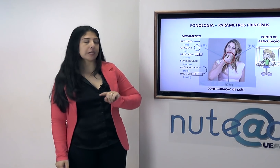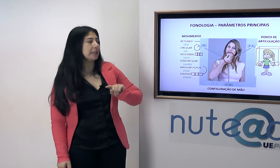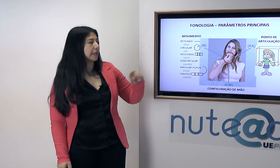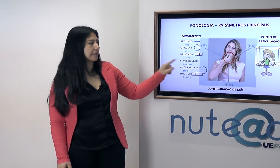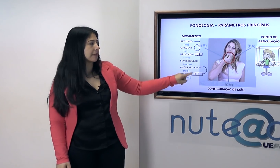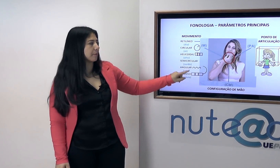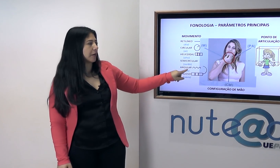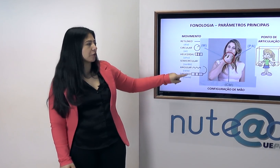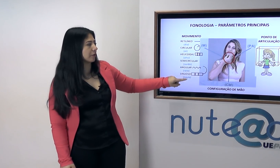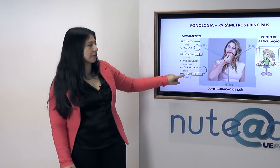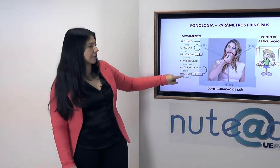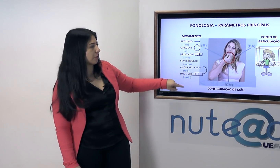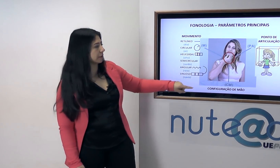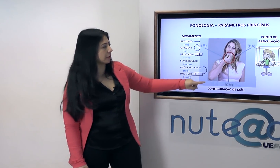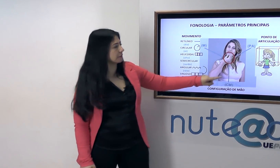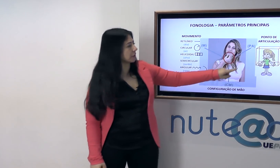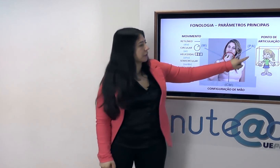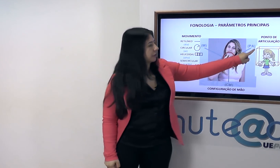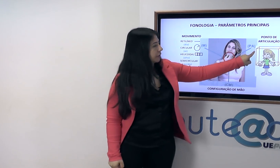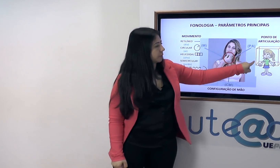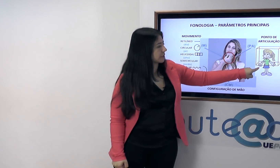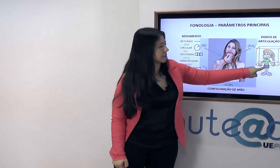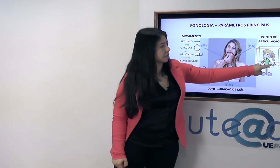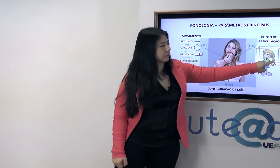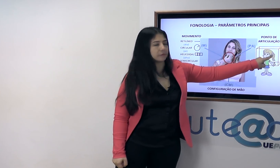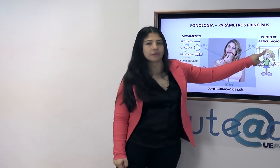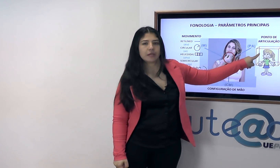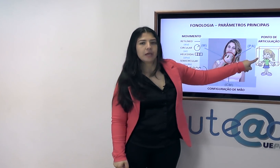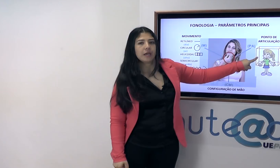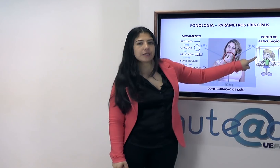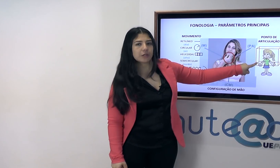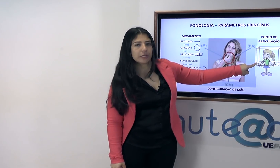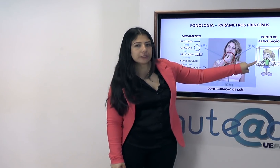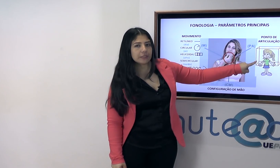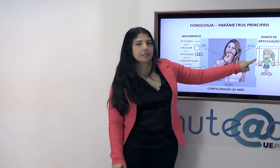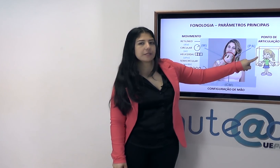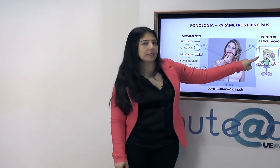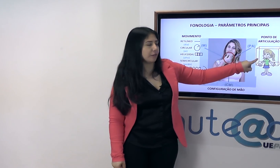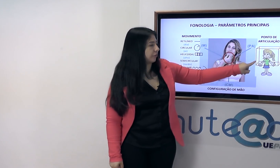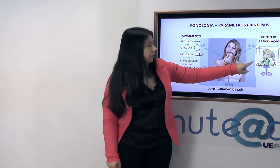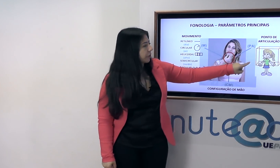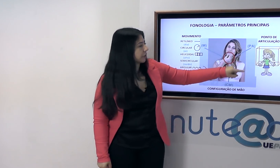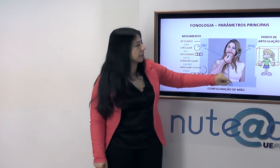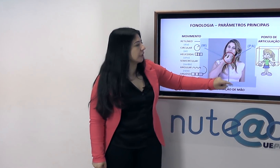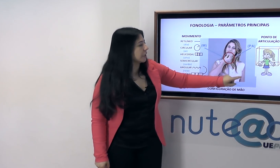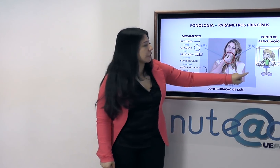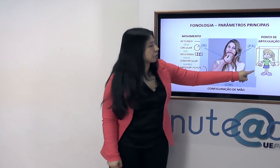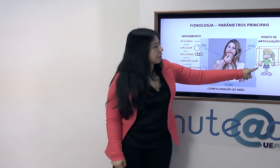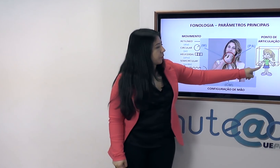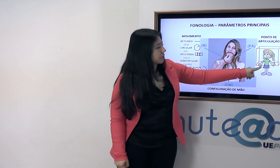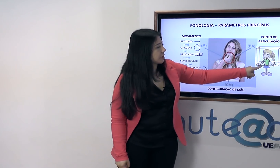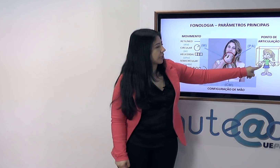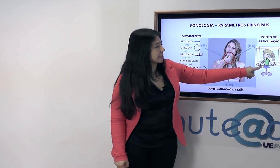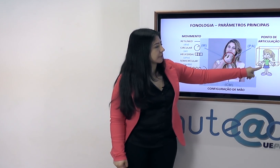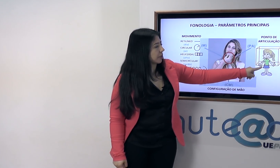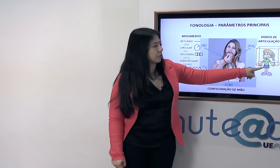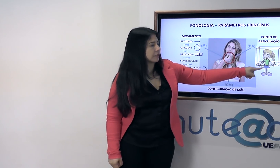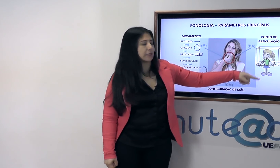que nessa imagem eu tenho esse quadrante aqui em libras? Esse quadrante significa que eu só posso realizar os sinais